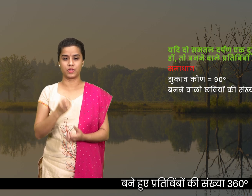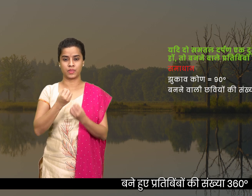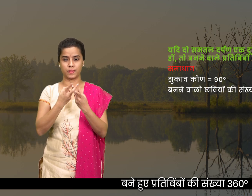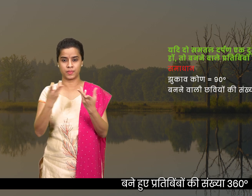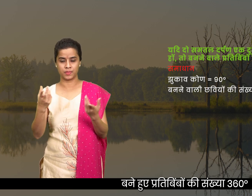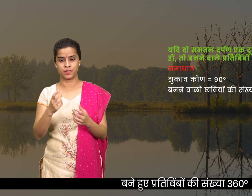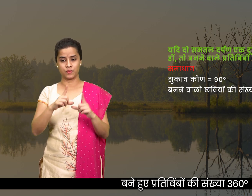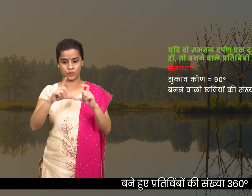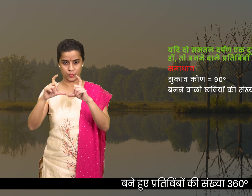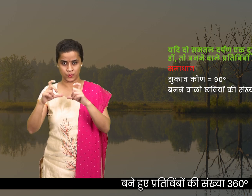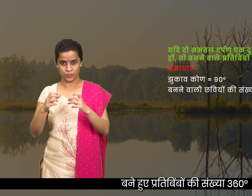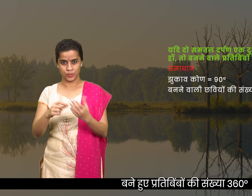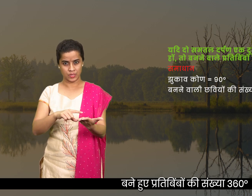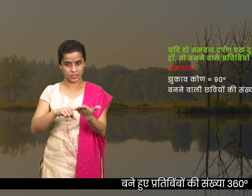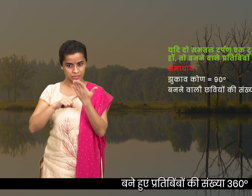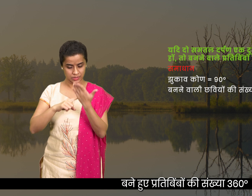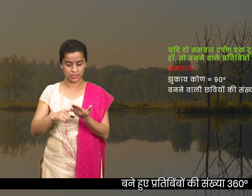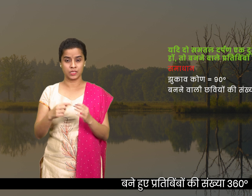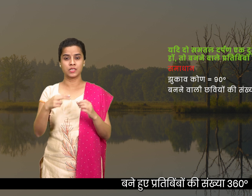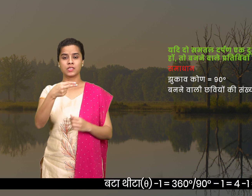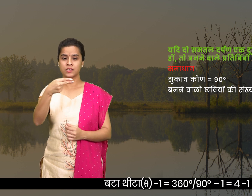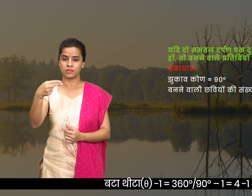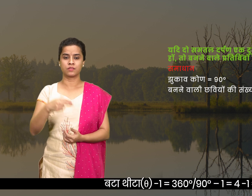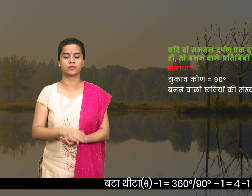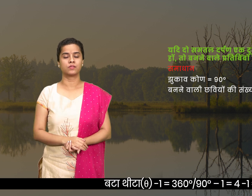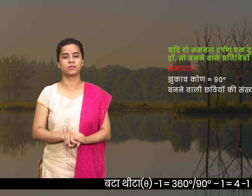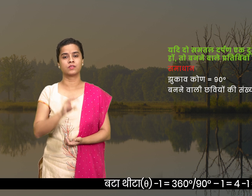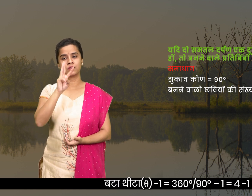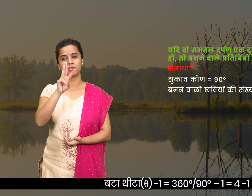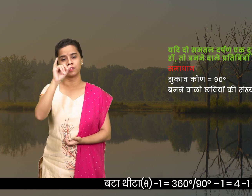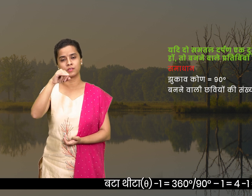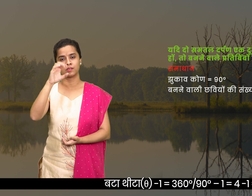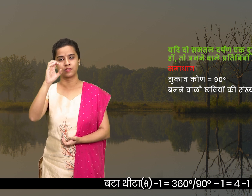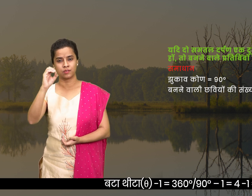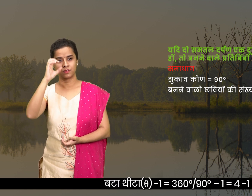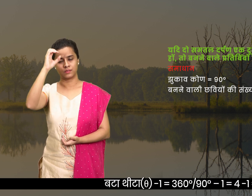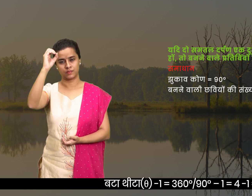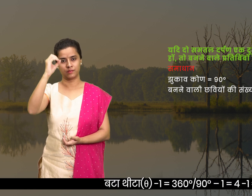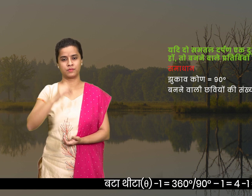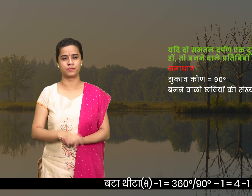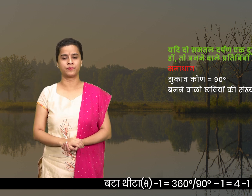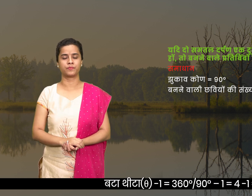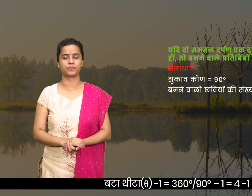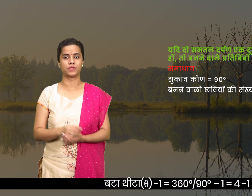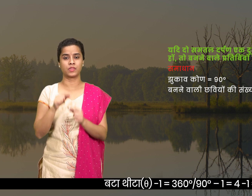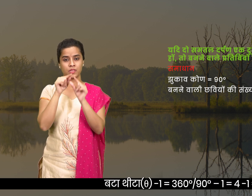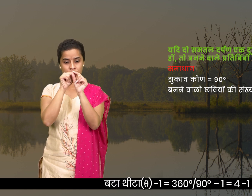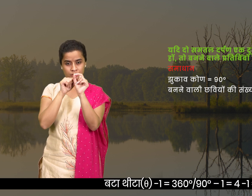बने हुए प्रतिबिंबों की संख्या 360 बटा थीटा